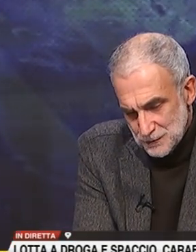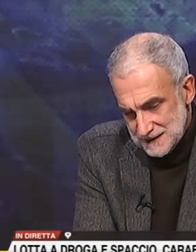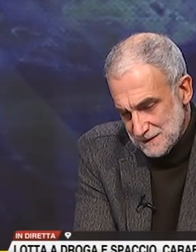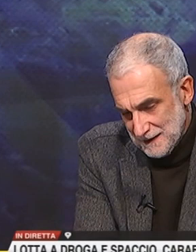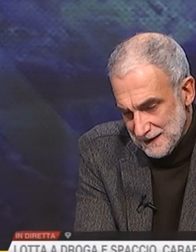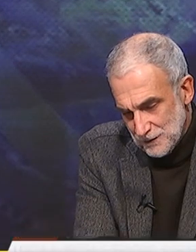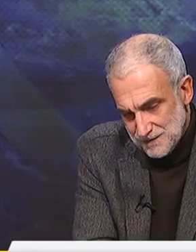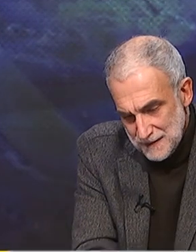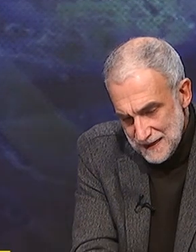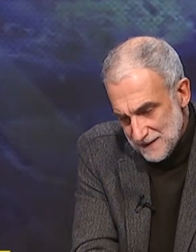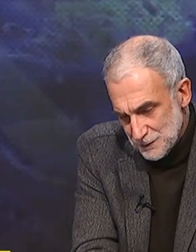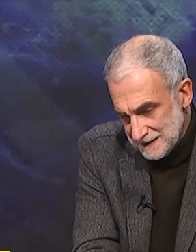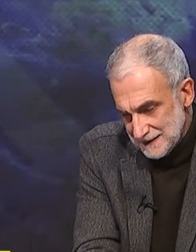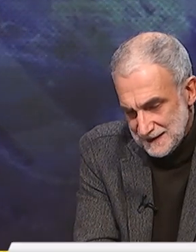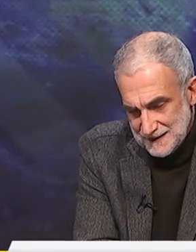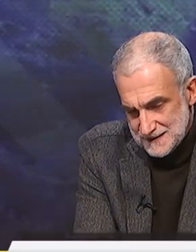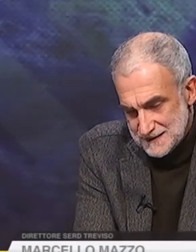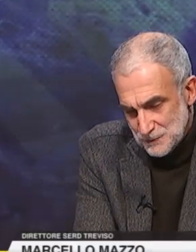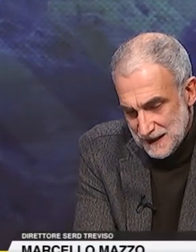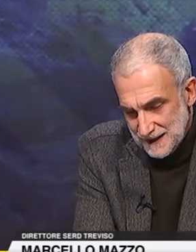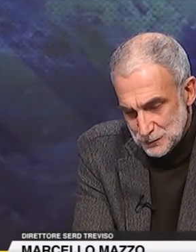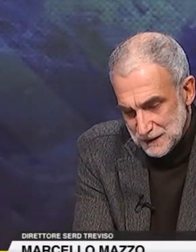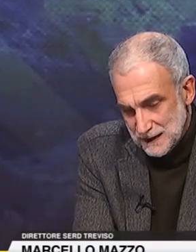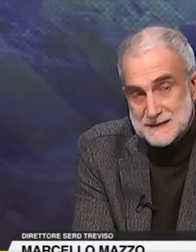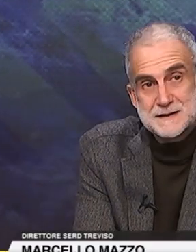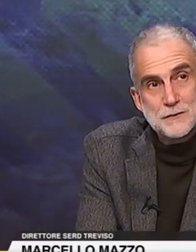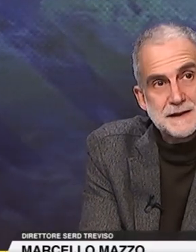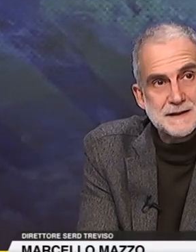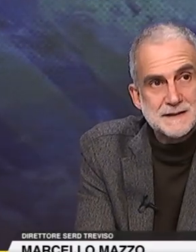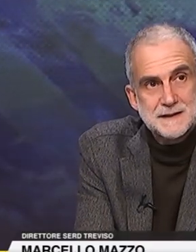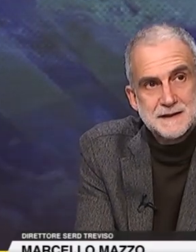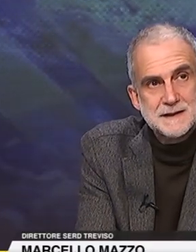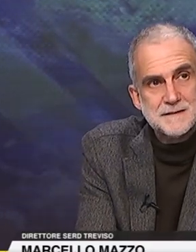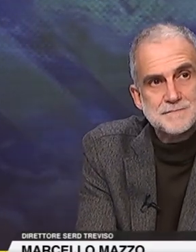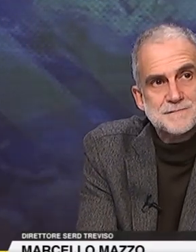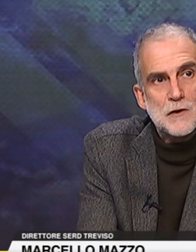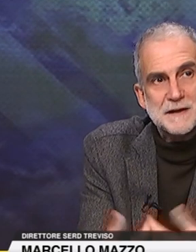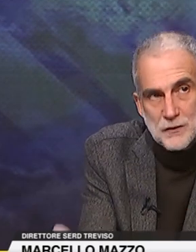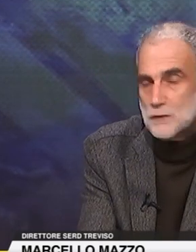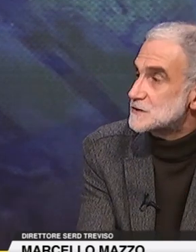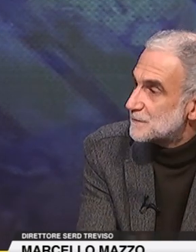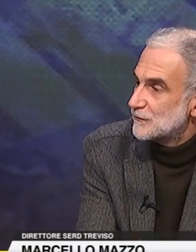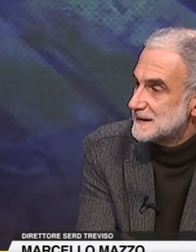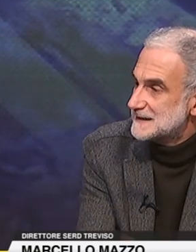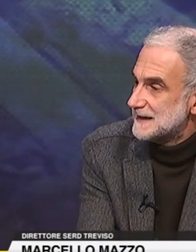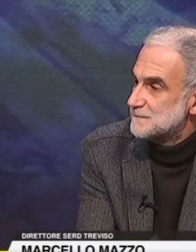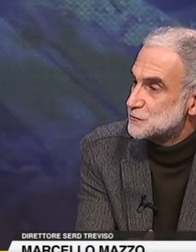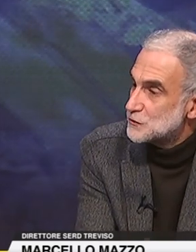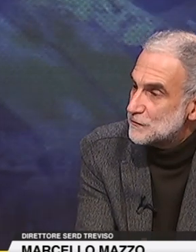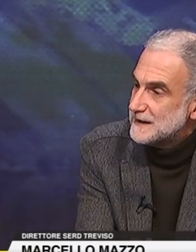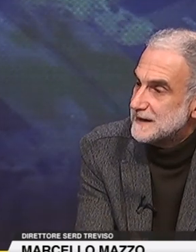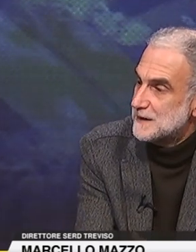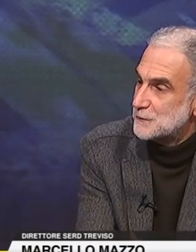sostegno, è importante parlare con le famiglie, è importante stimolare tutte quelle azioni che aumentano la consapevolezza nei